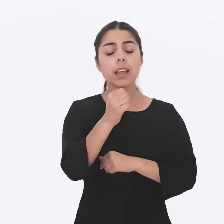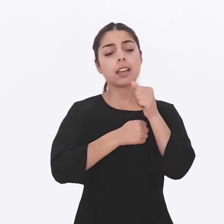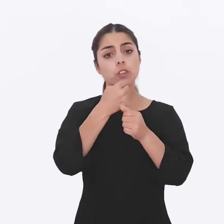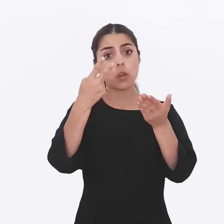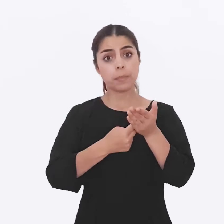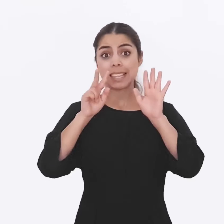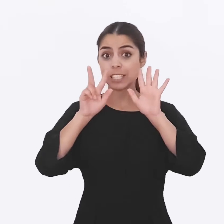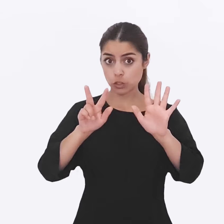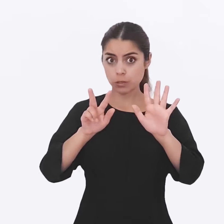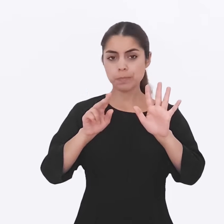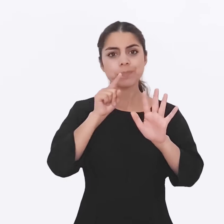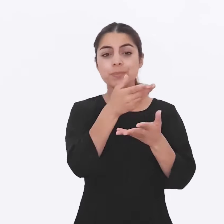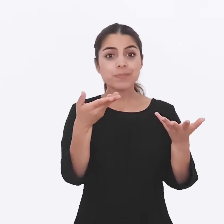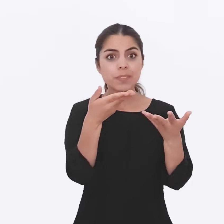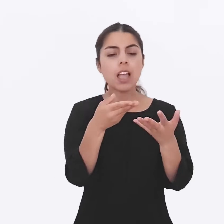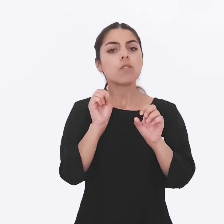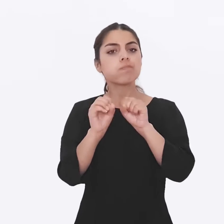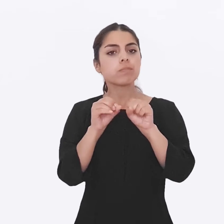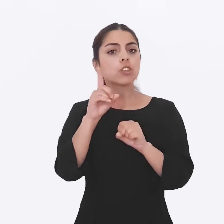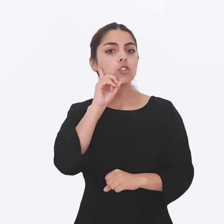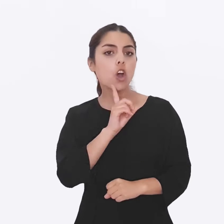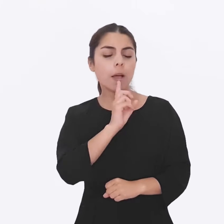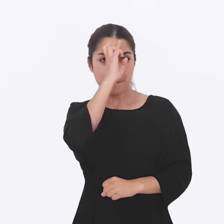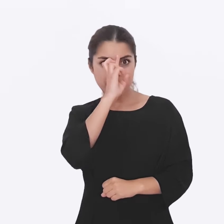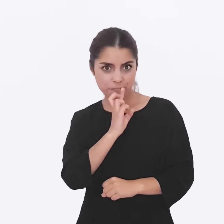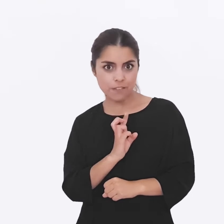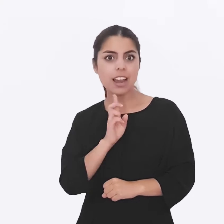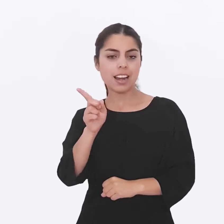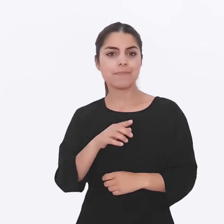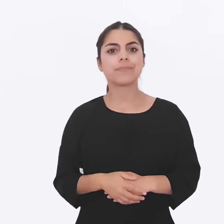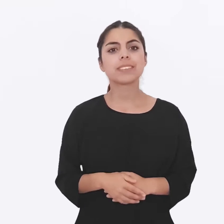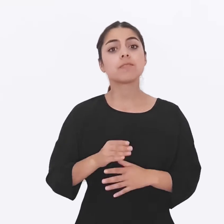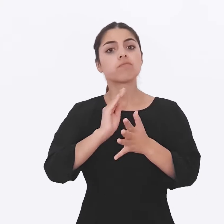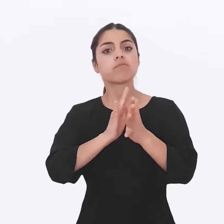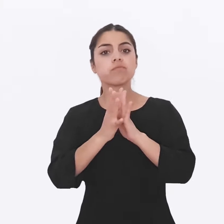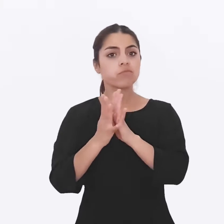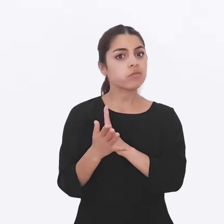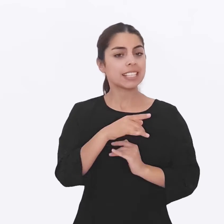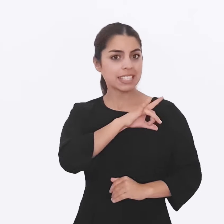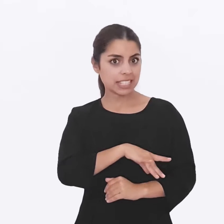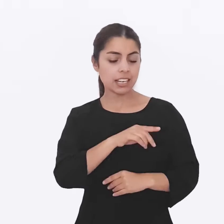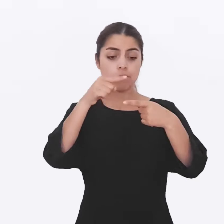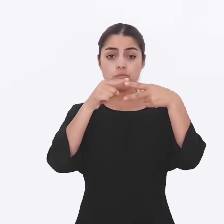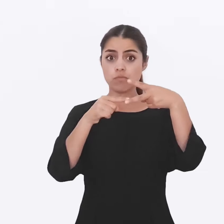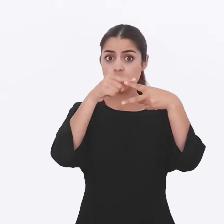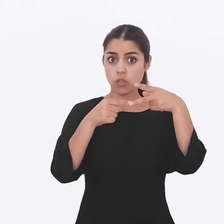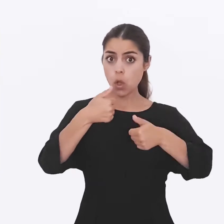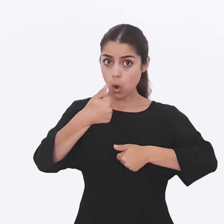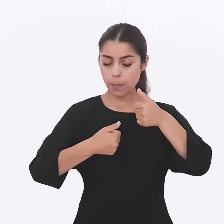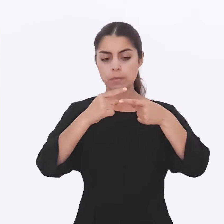educación media. En 2018 se acreditó el perfil por competencias de coeducador sordo de lengua de señas chilena y cultura sorda, que contempla